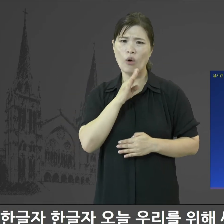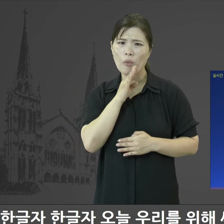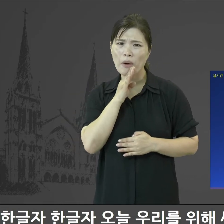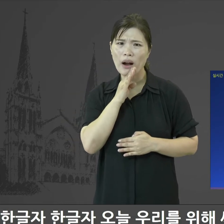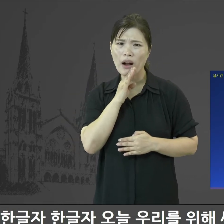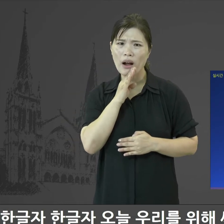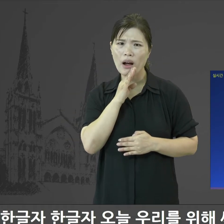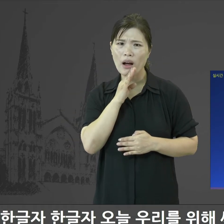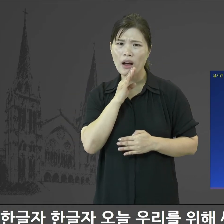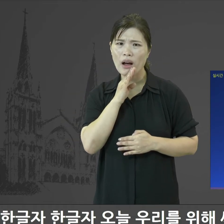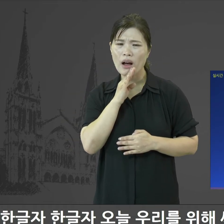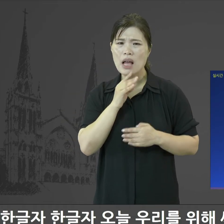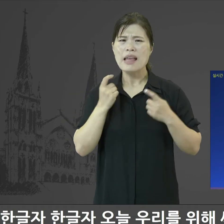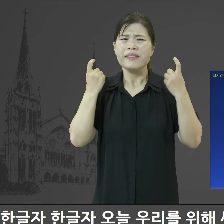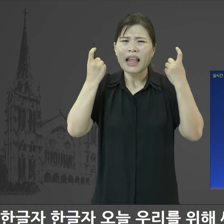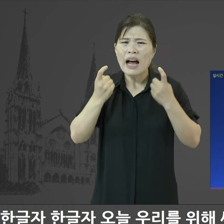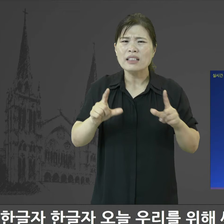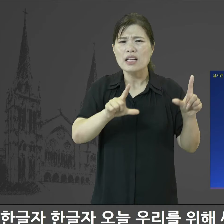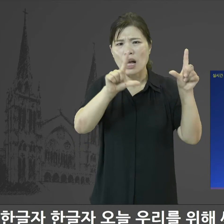살아가고 있을 그때에